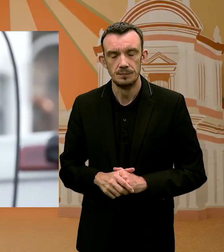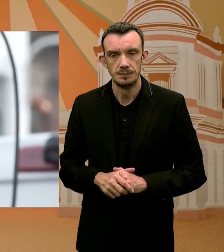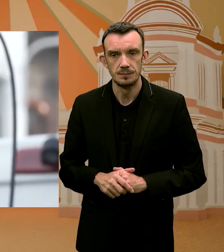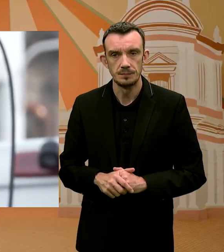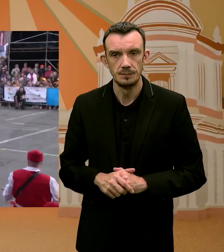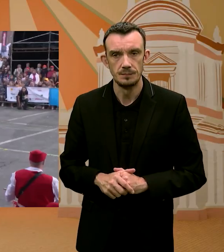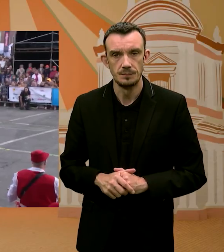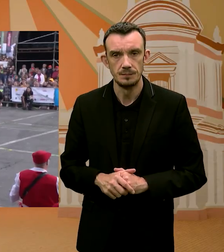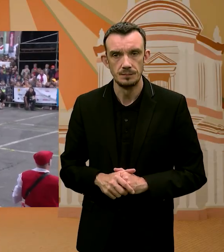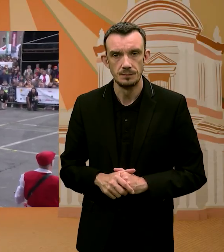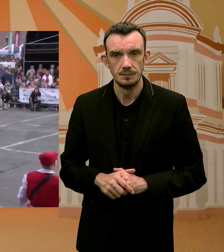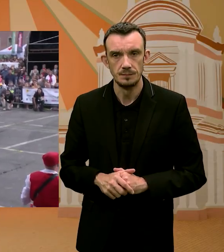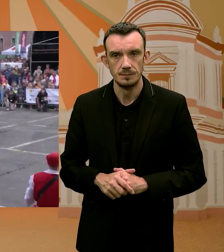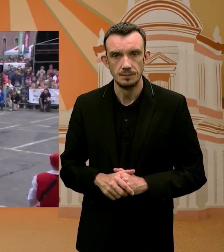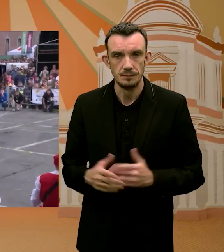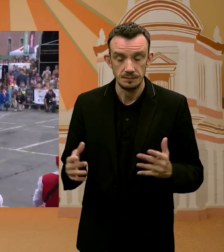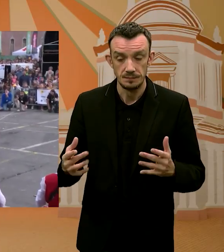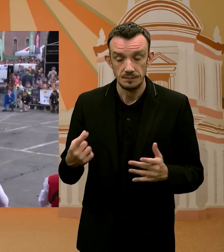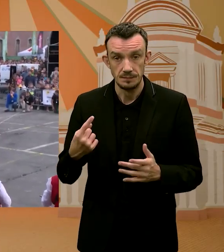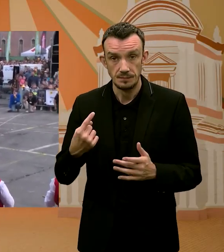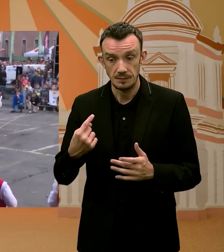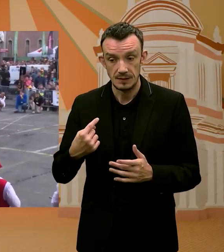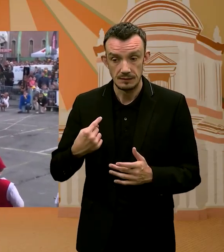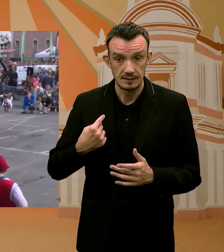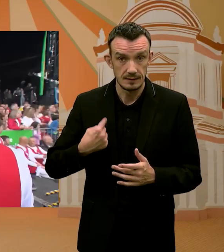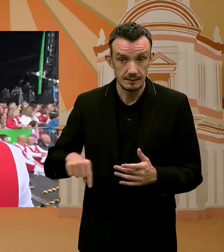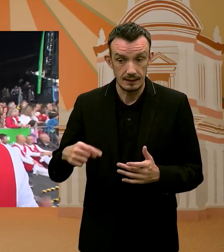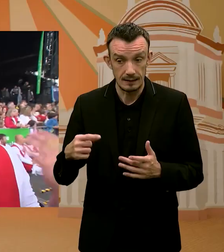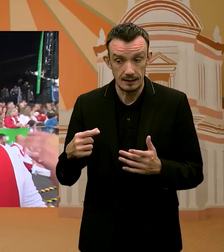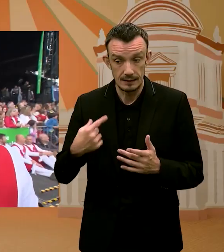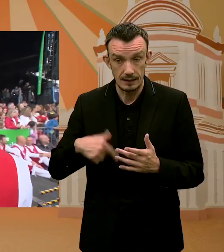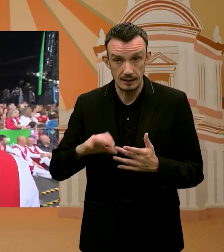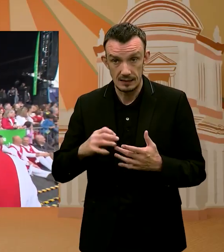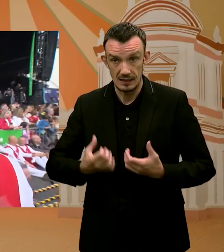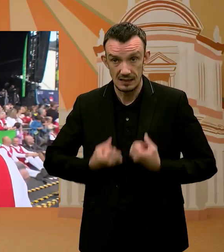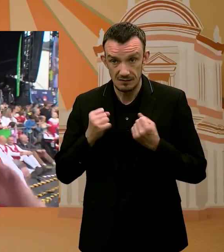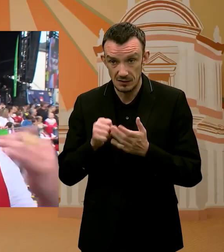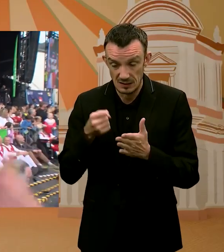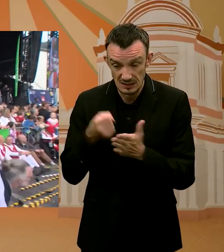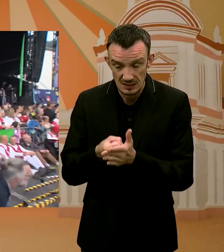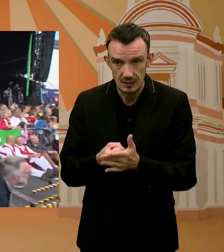Dernier effort et c'est quelque chose pour se relever comme ça prend beaucoup d'énergie. Et là je suis épuisé là, j'ai